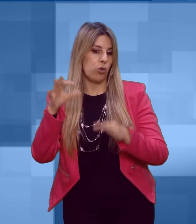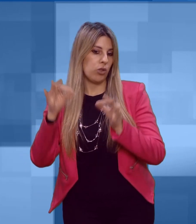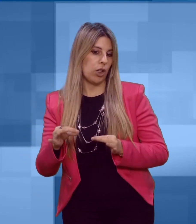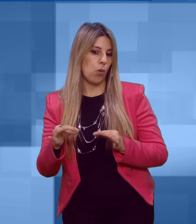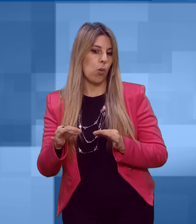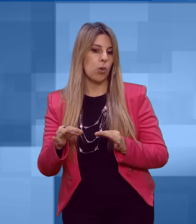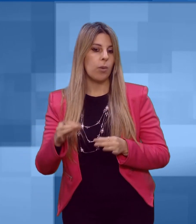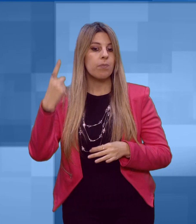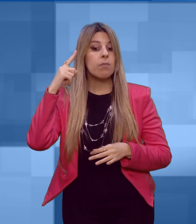sicuro.